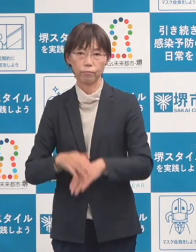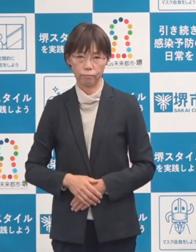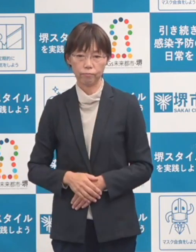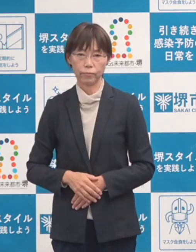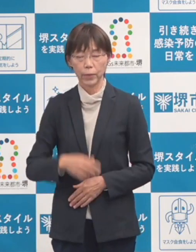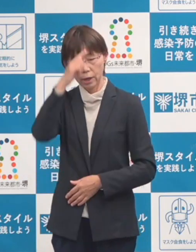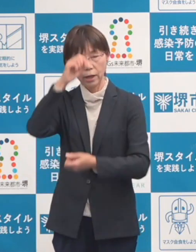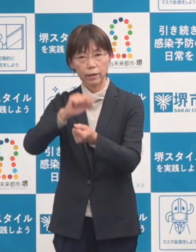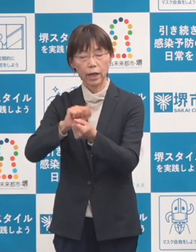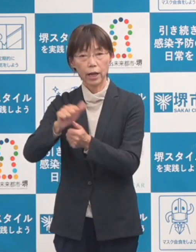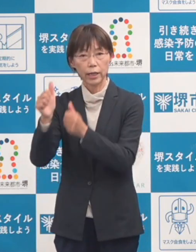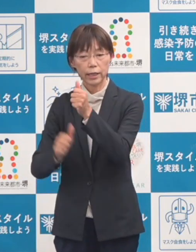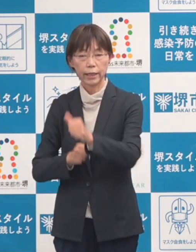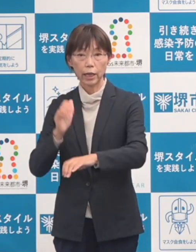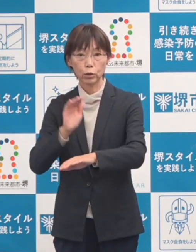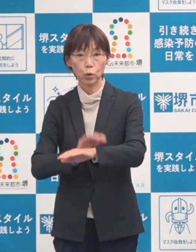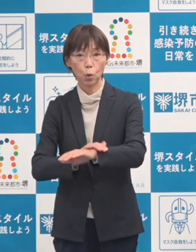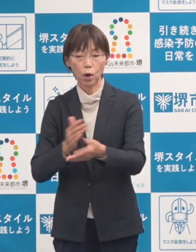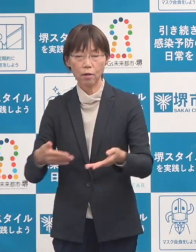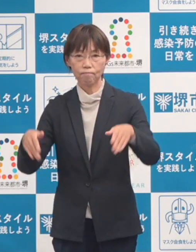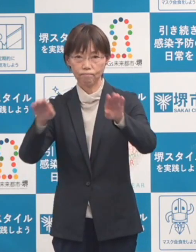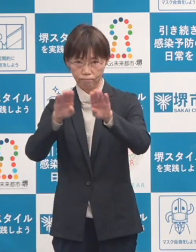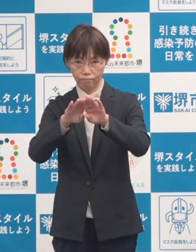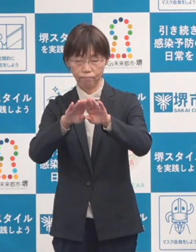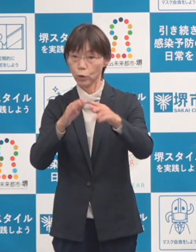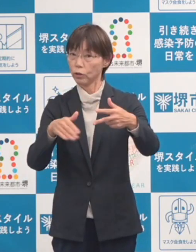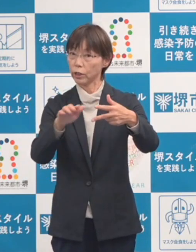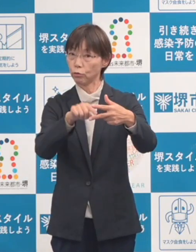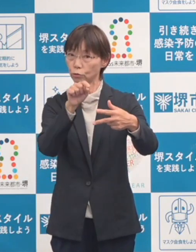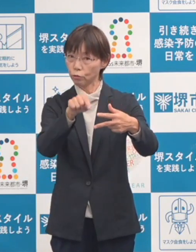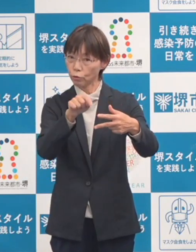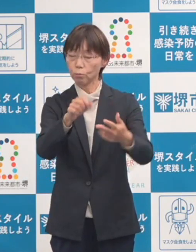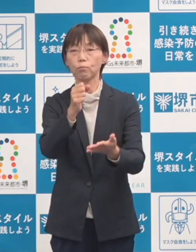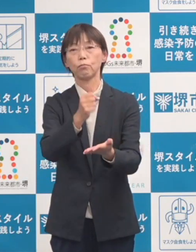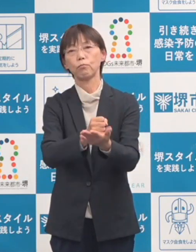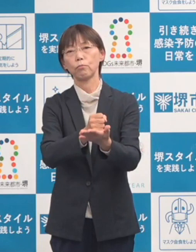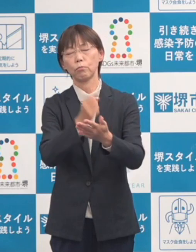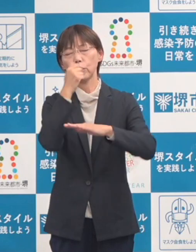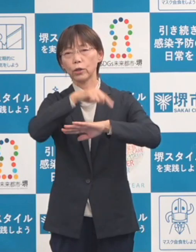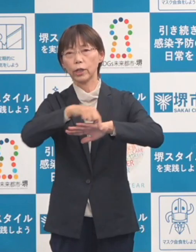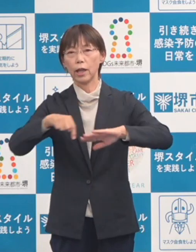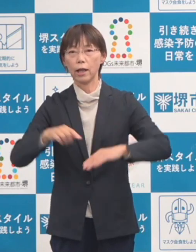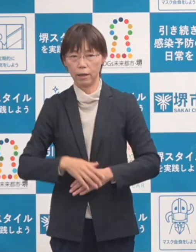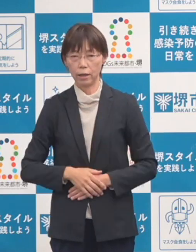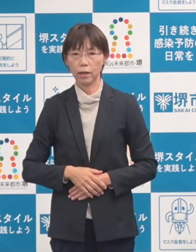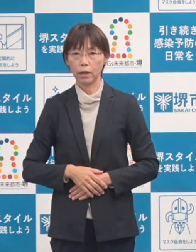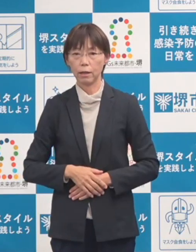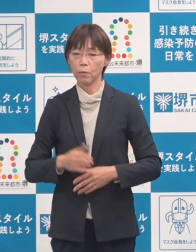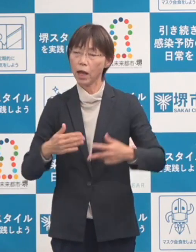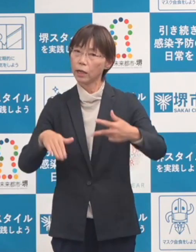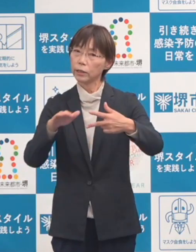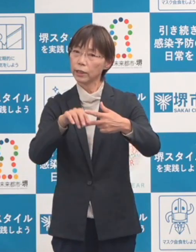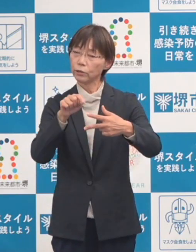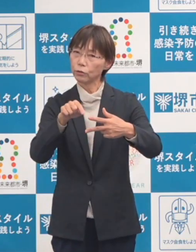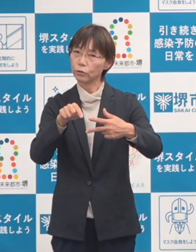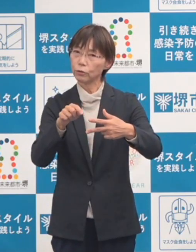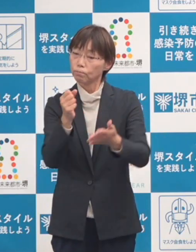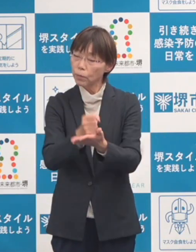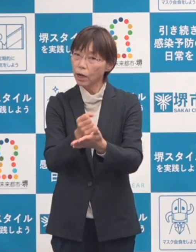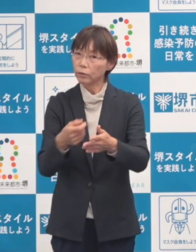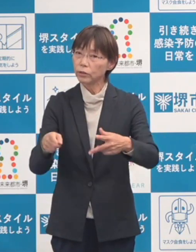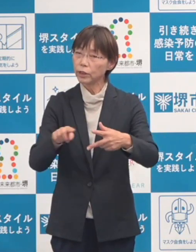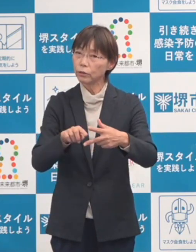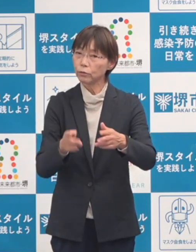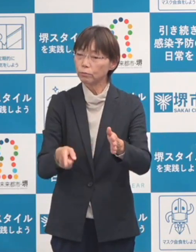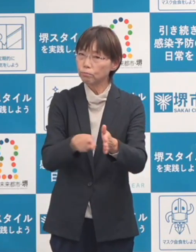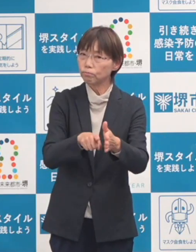伝承館を名付けておりますが、こちら側も予定をしております。また施設は随時追加されますので、